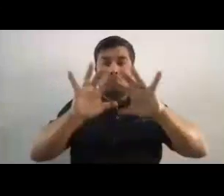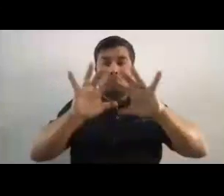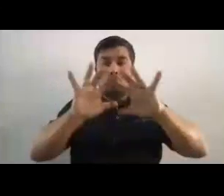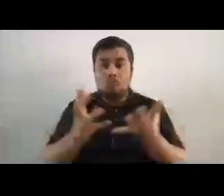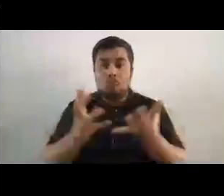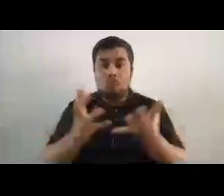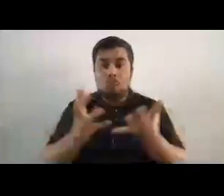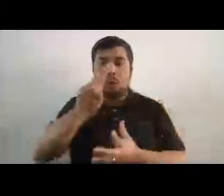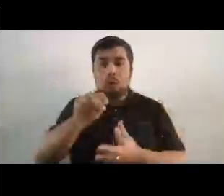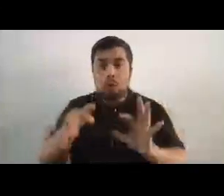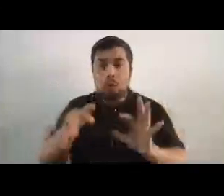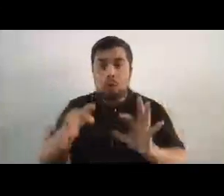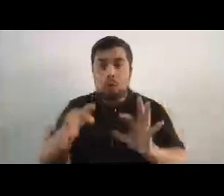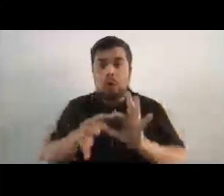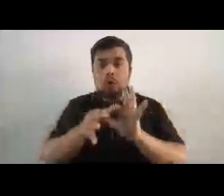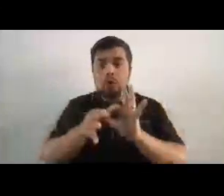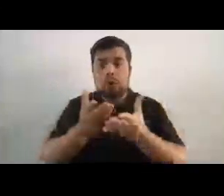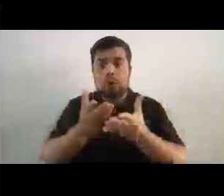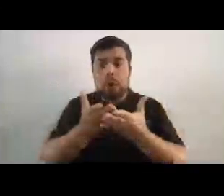entre ellos,